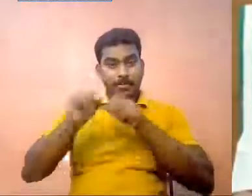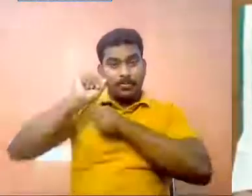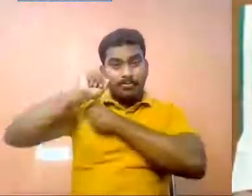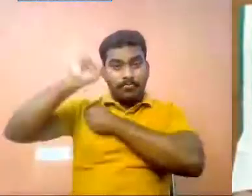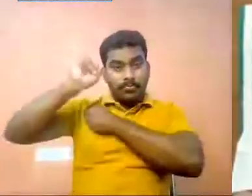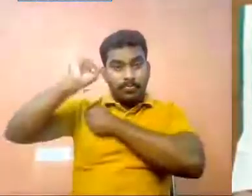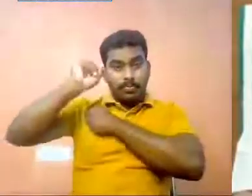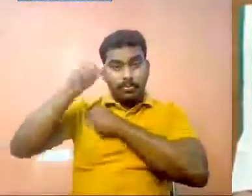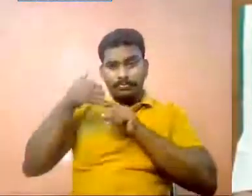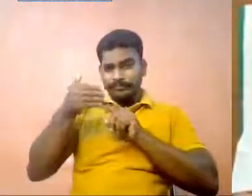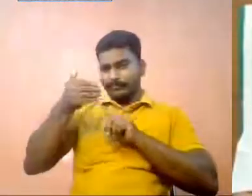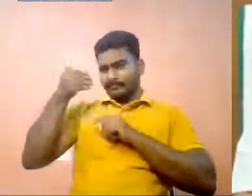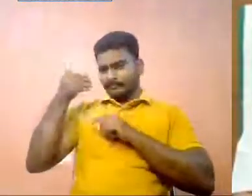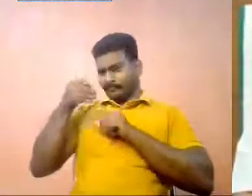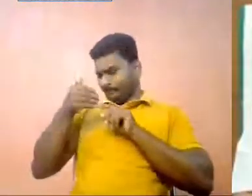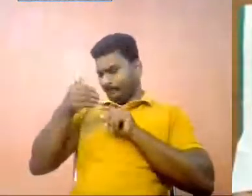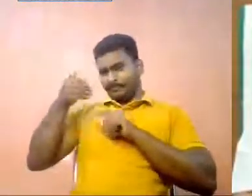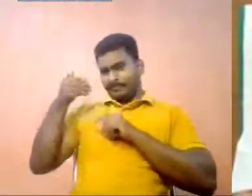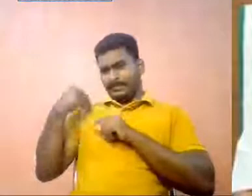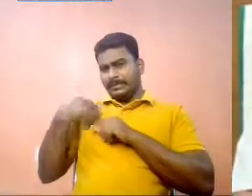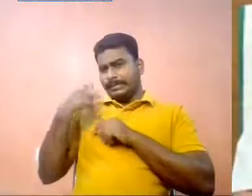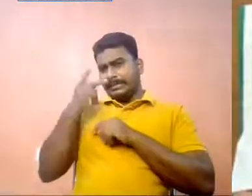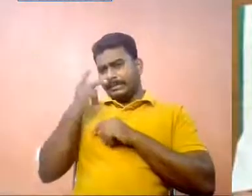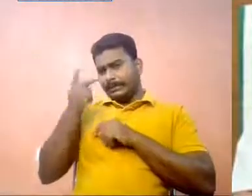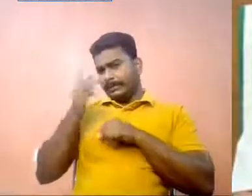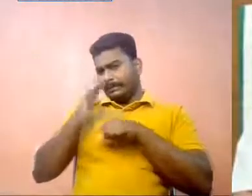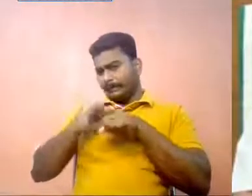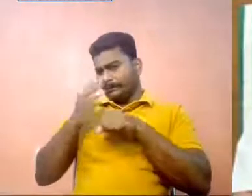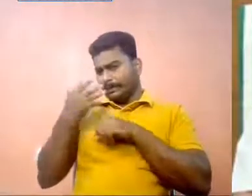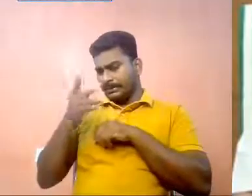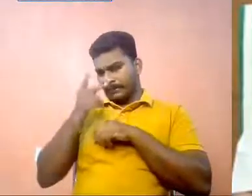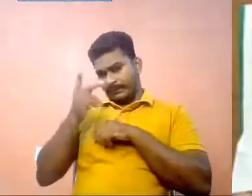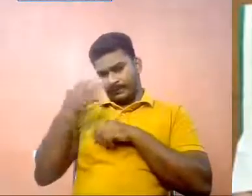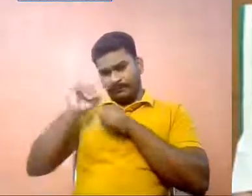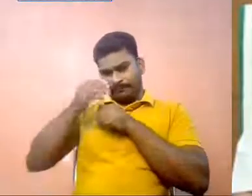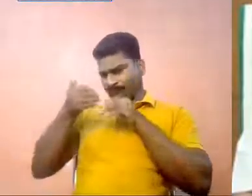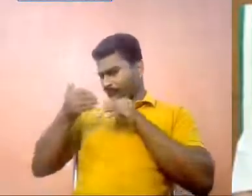കുറച്ച് ദിവസങ്ങൾക്ക് മുൻപ് കേരളം കണ്ടത്.